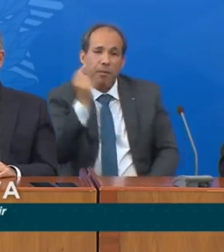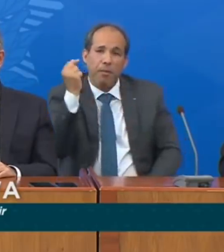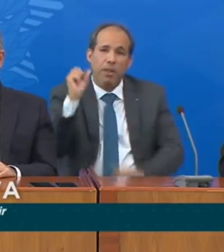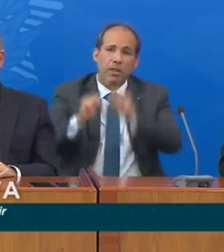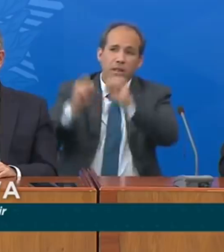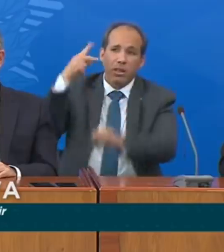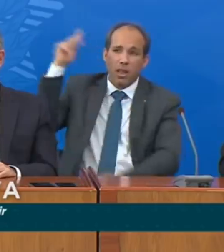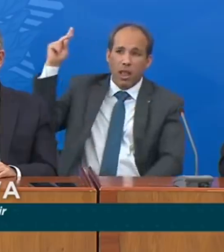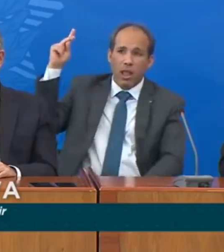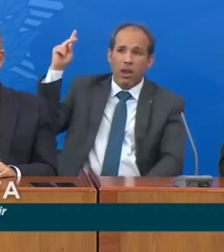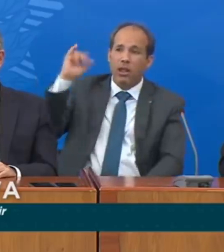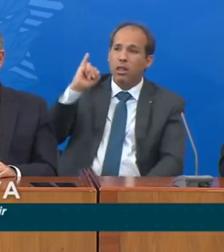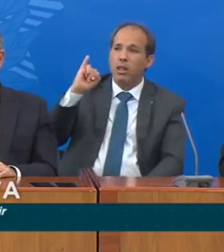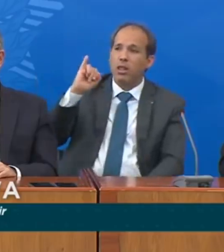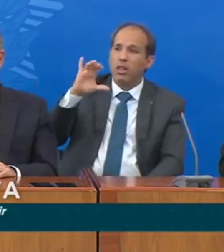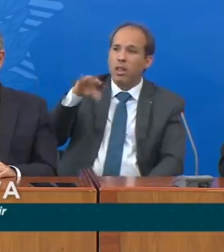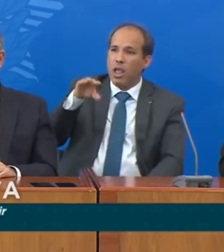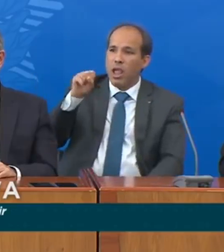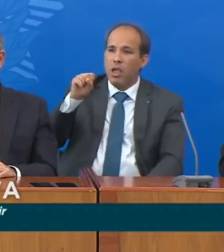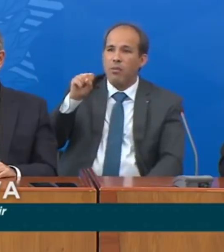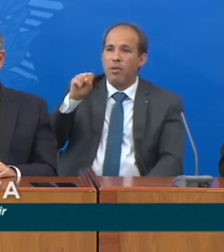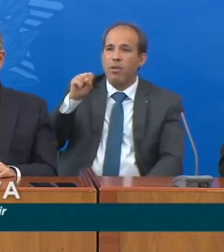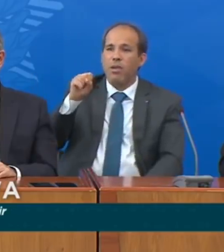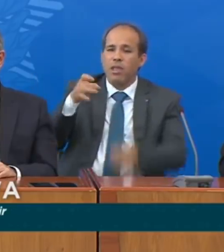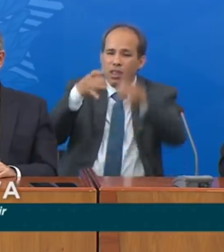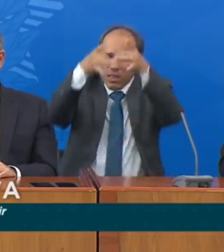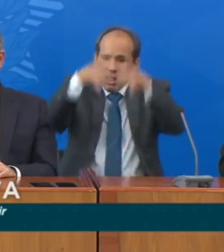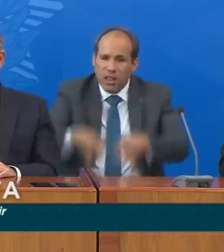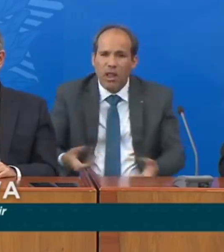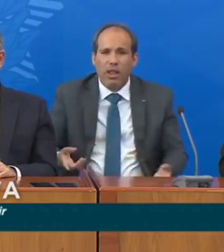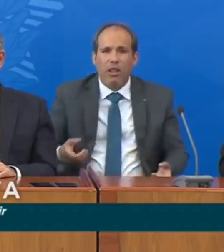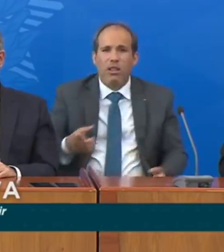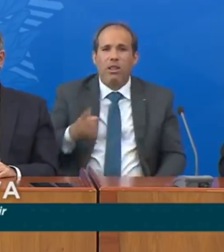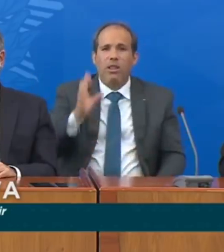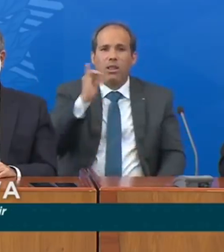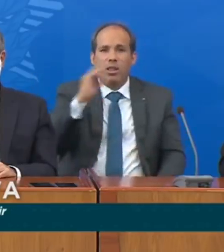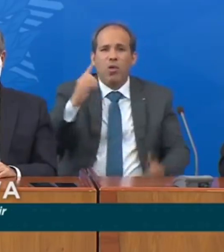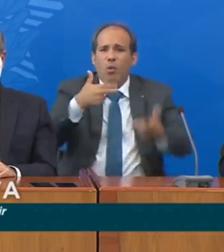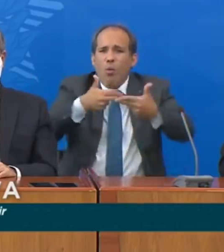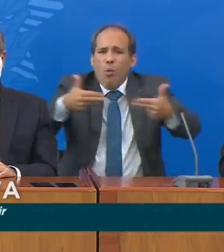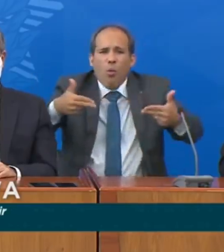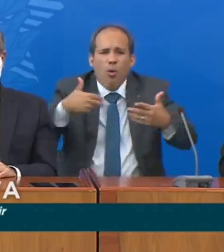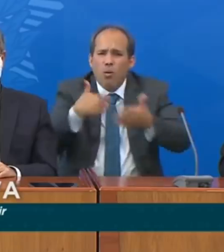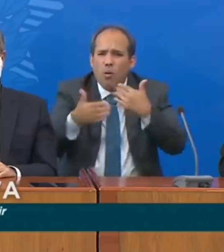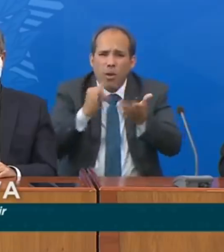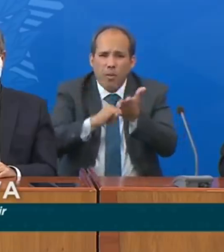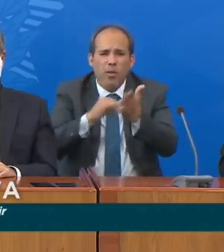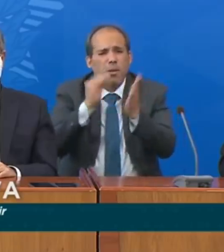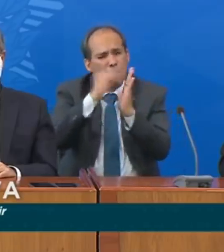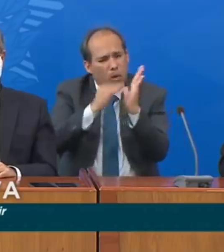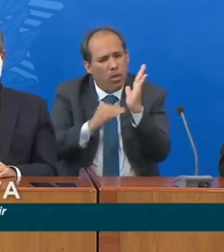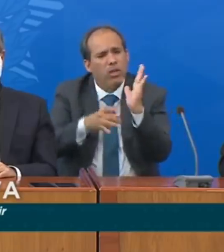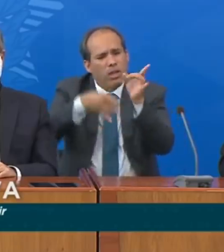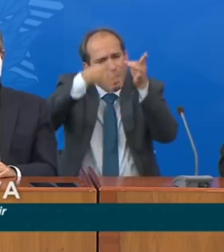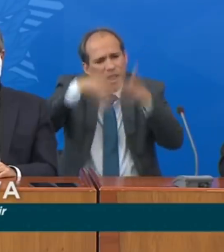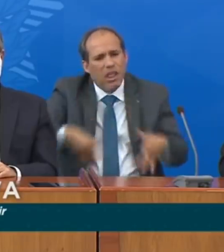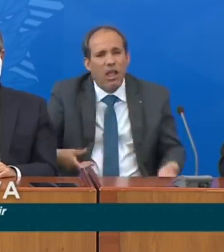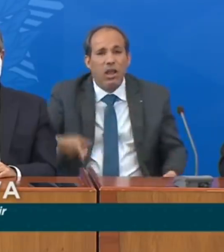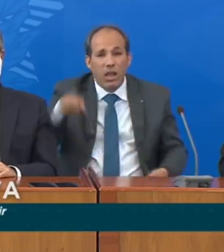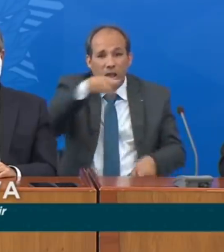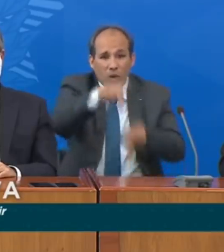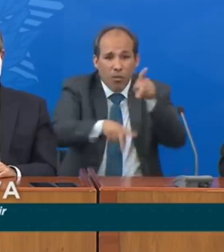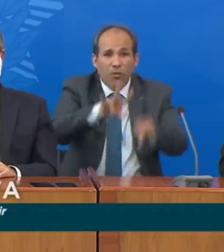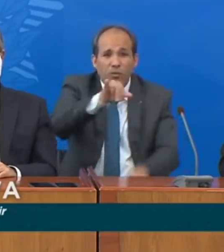refinaria, ICMS, PIS/COFINS, CID ou qualquer outro imposto. Daí a população vai saber